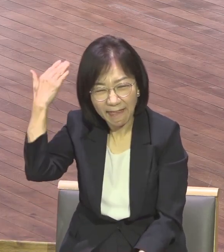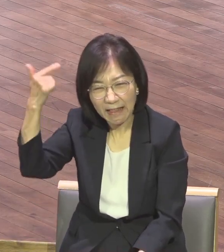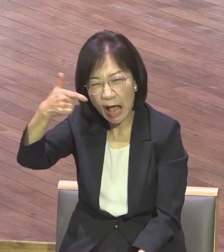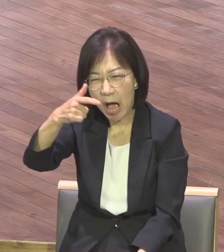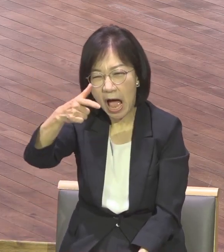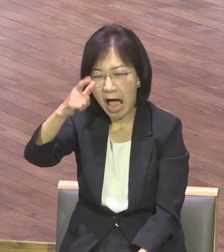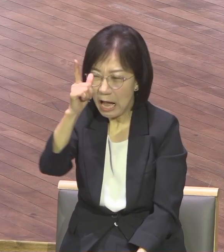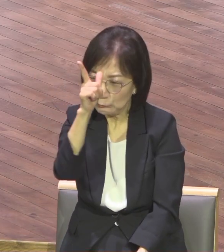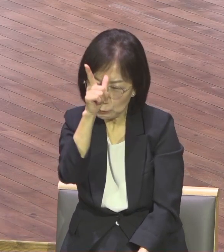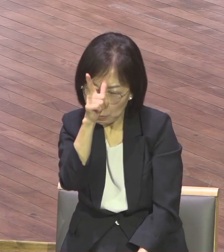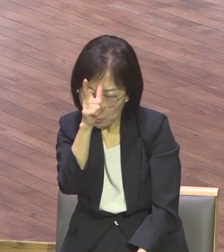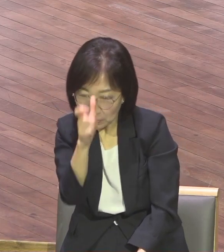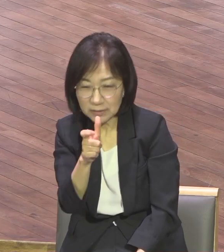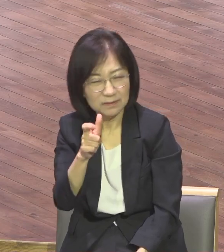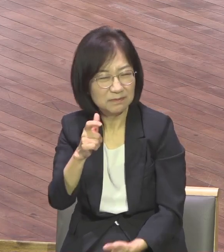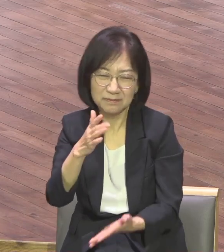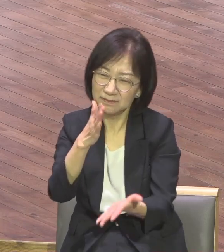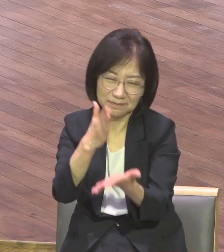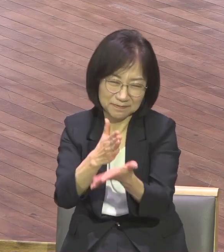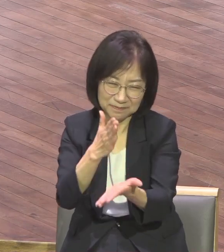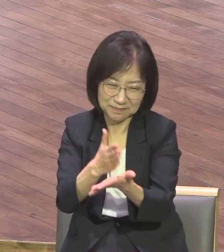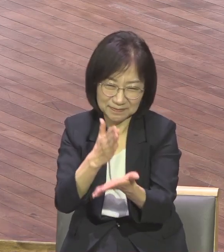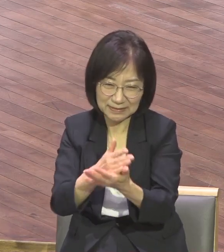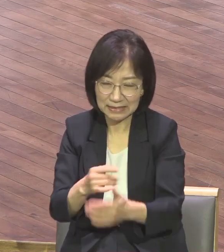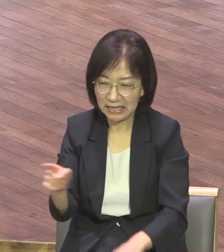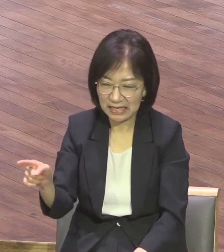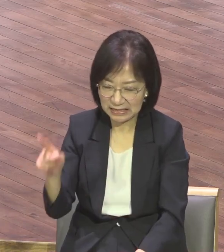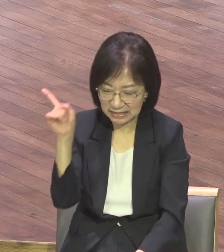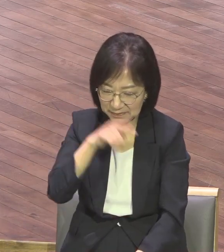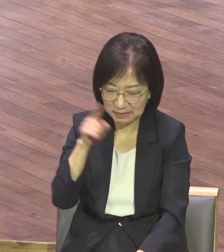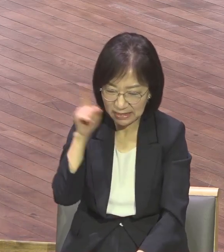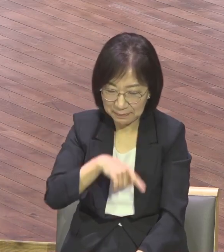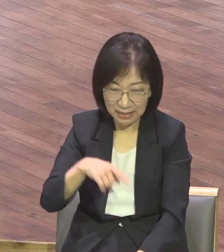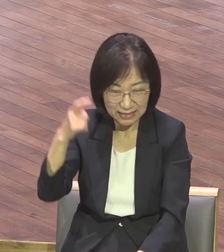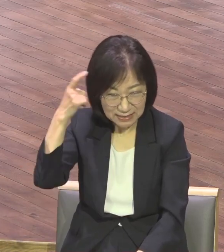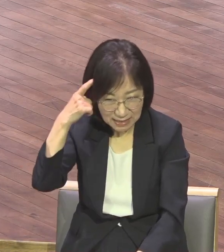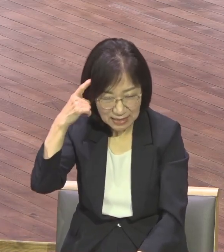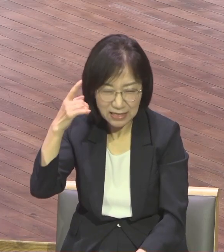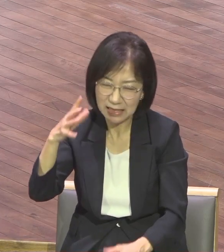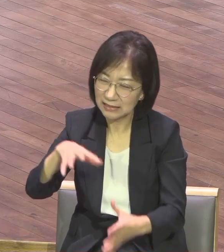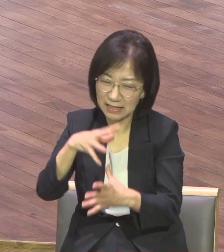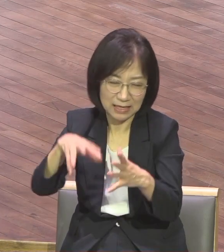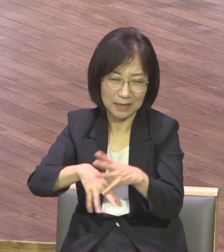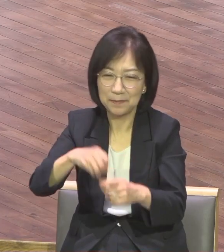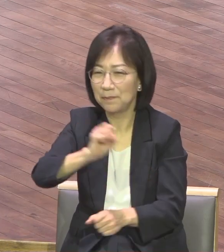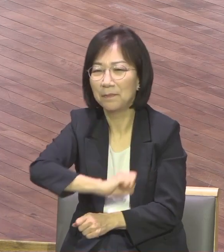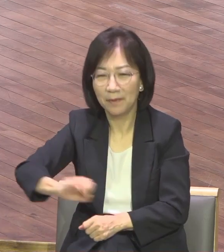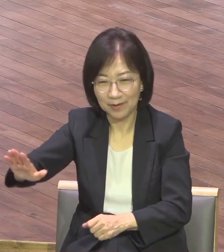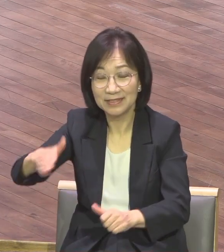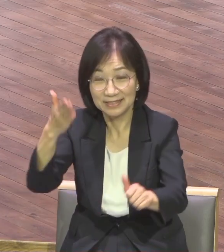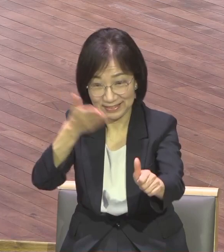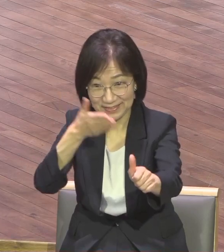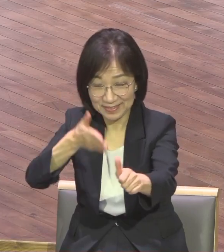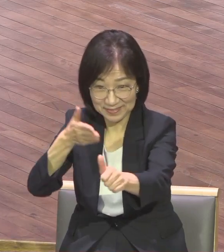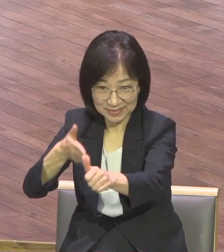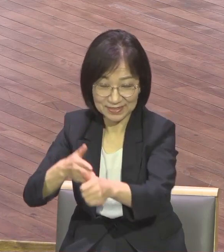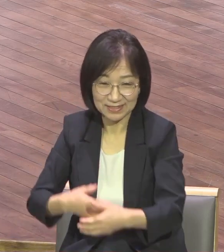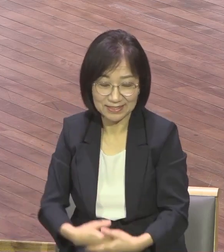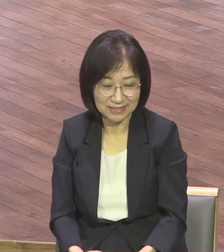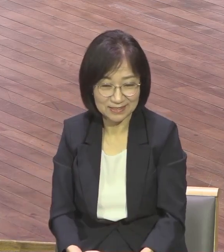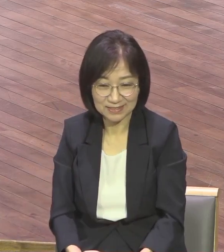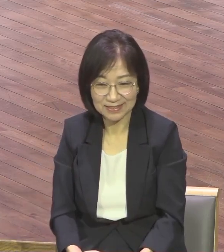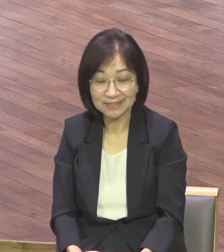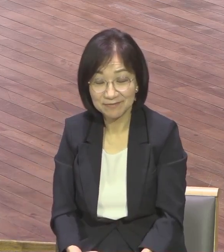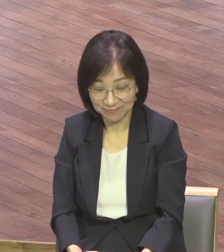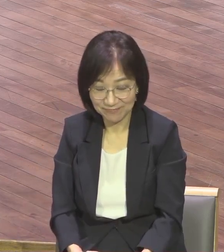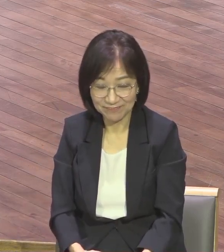바랍니다. 고정관념에서 선입견 편견에서 벗어나세요. 완전히 그 속에 축복이 다 들어있다니까.